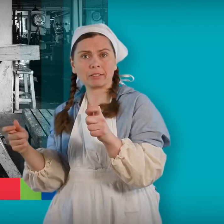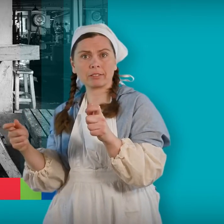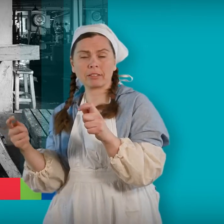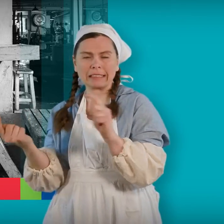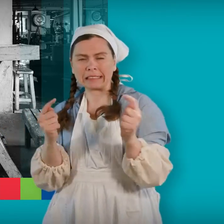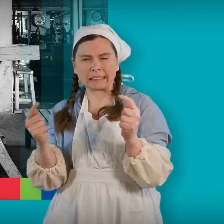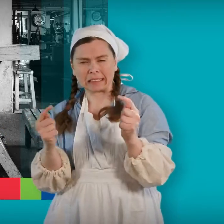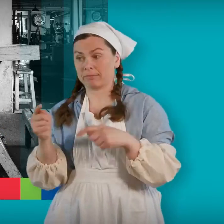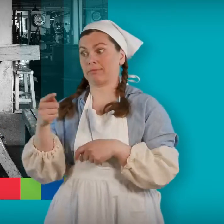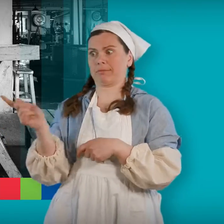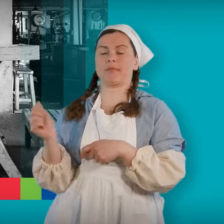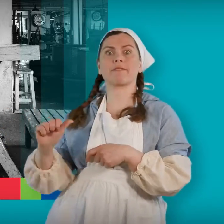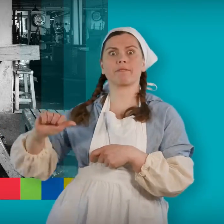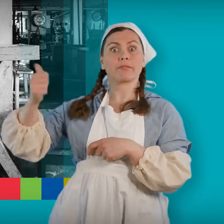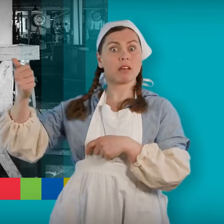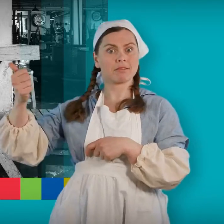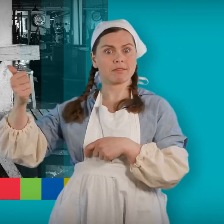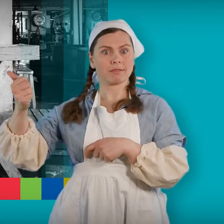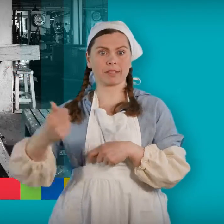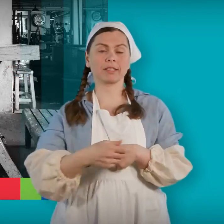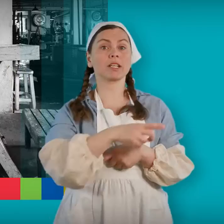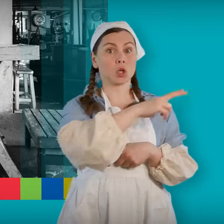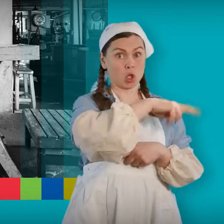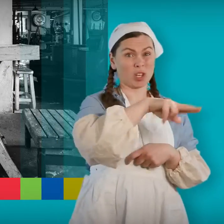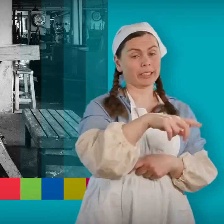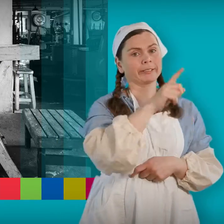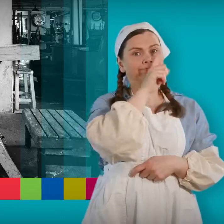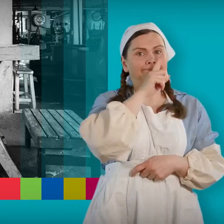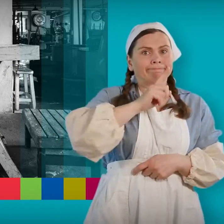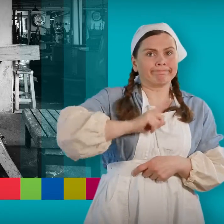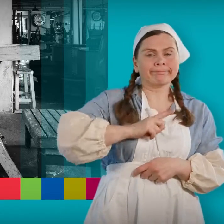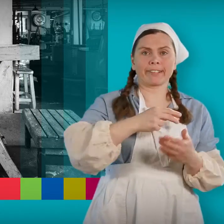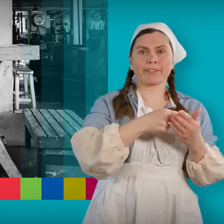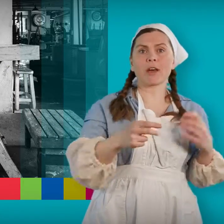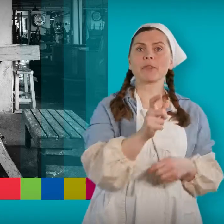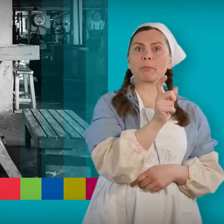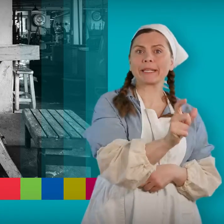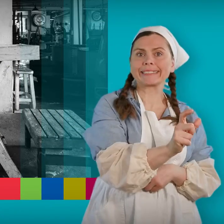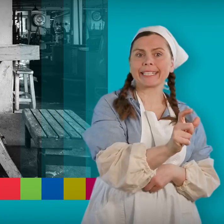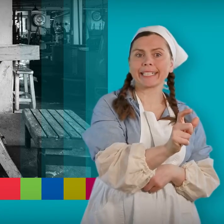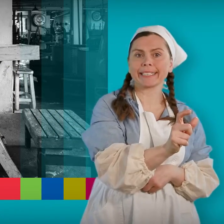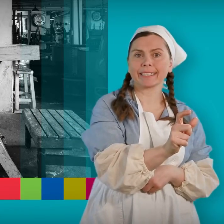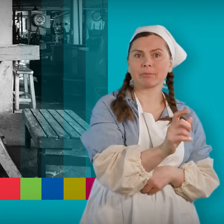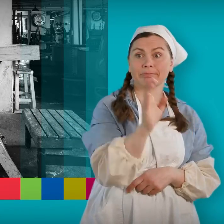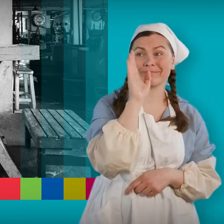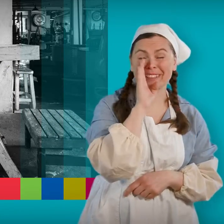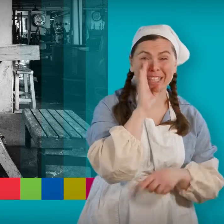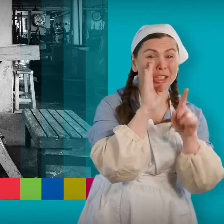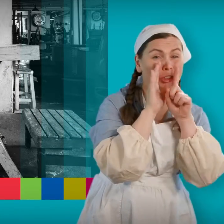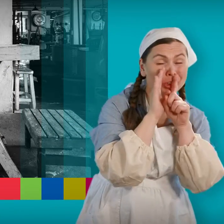og når krangelen var ferdig, så vant de rettssaken, og Norge måtte ta navnet brisling. Men ikke si det til noen